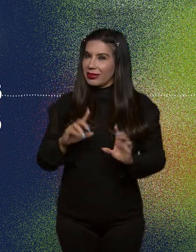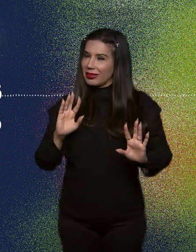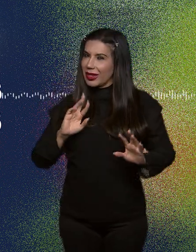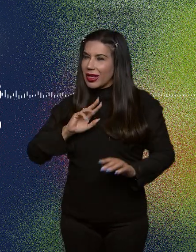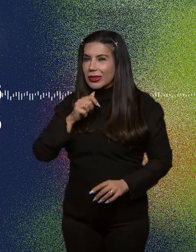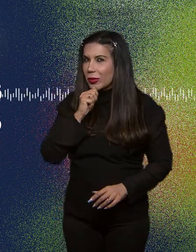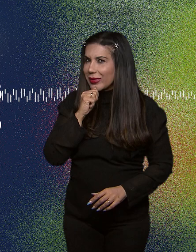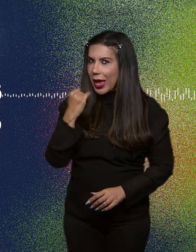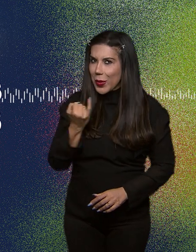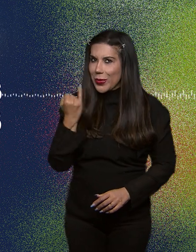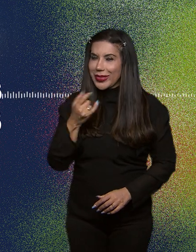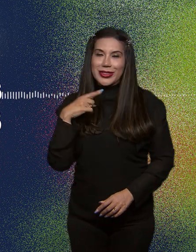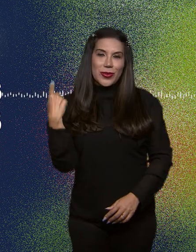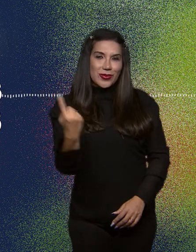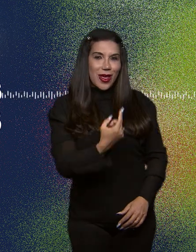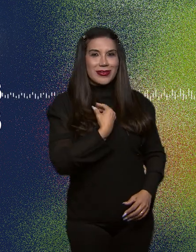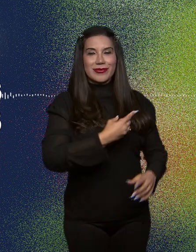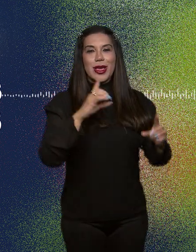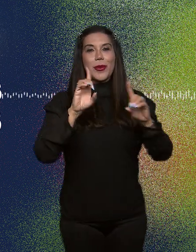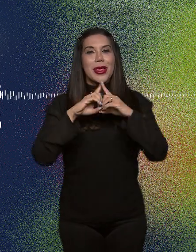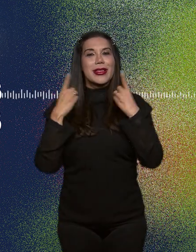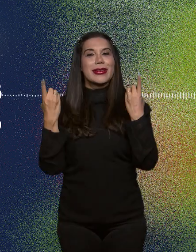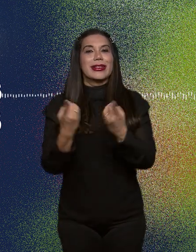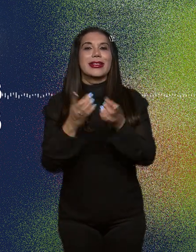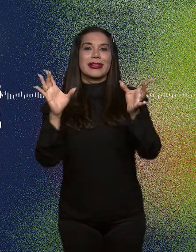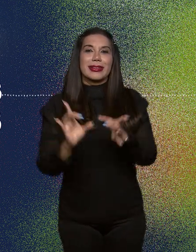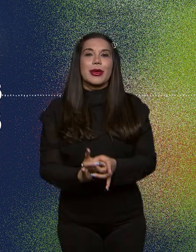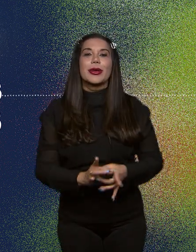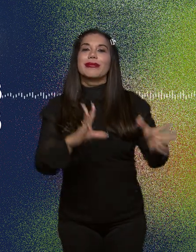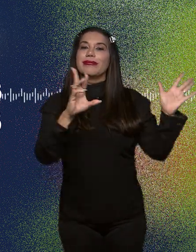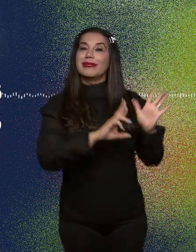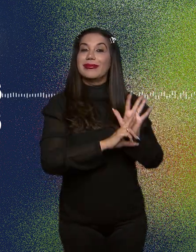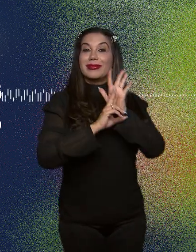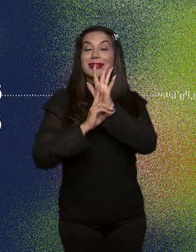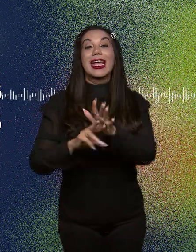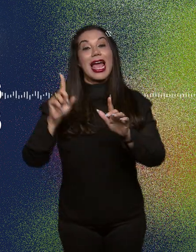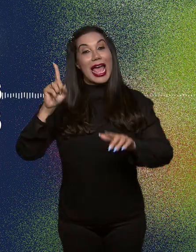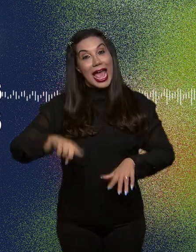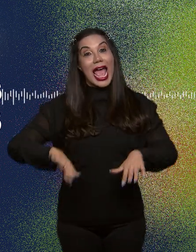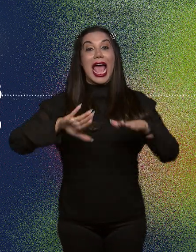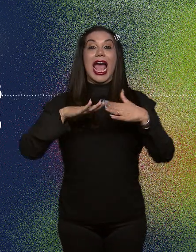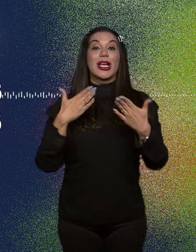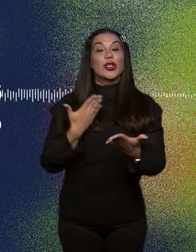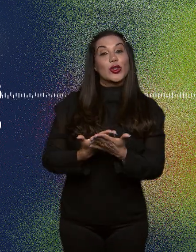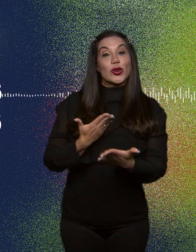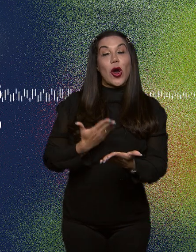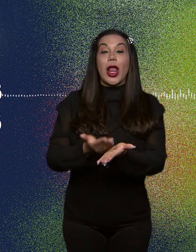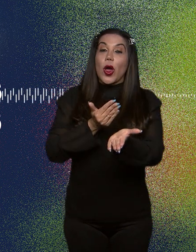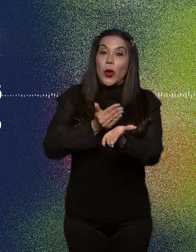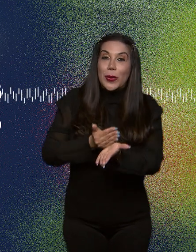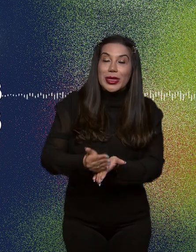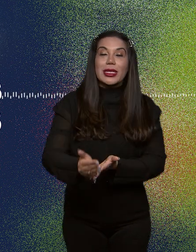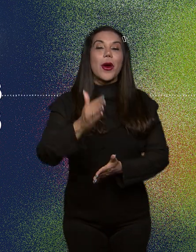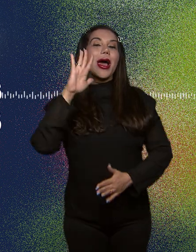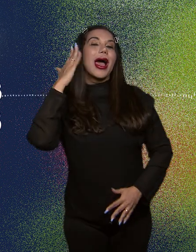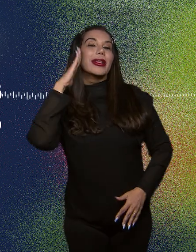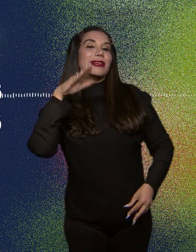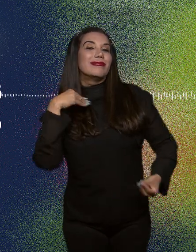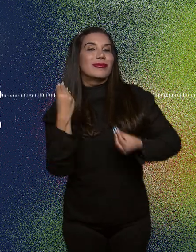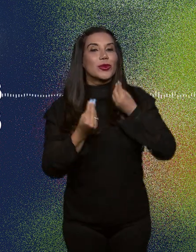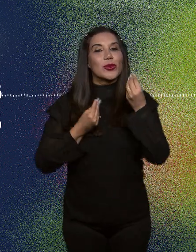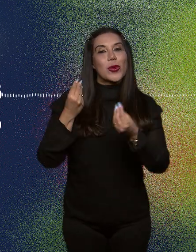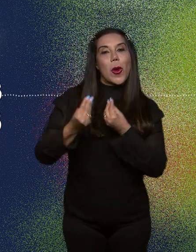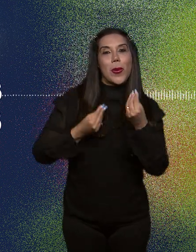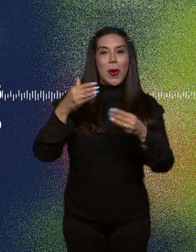tem? Nós vivemos numa democracia representativa e é assim, na escola, que começamos a entender todo